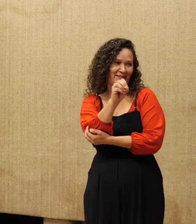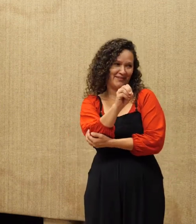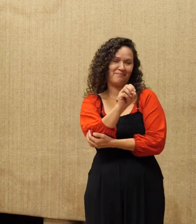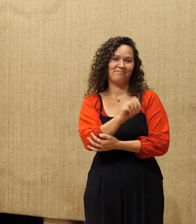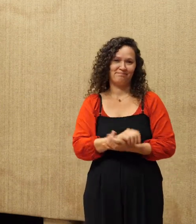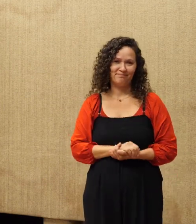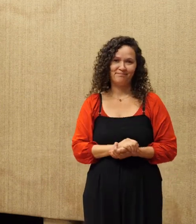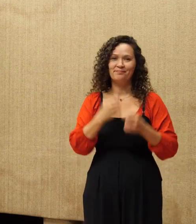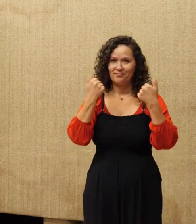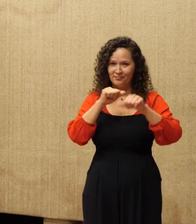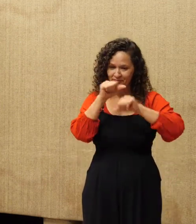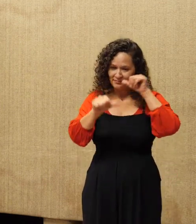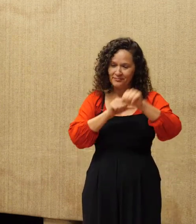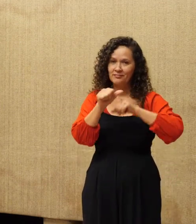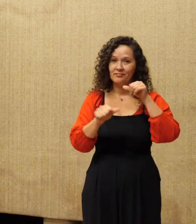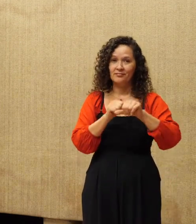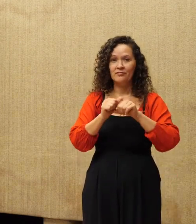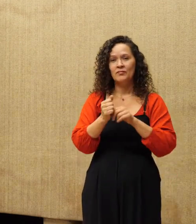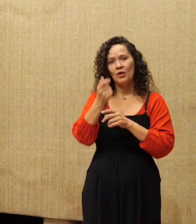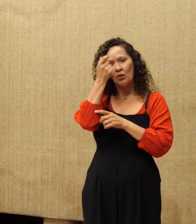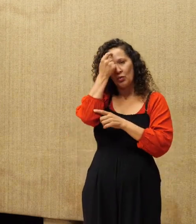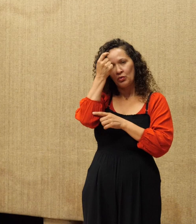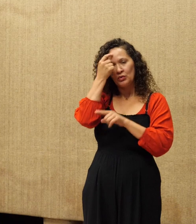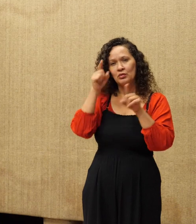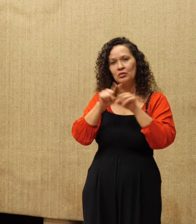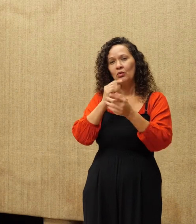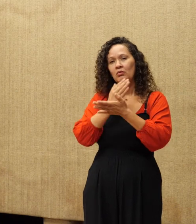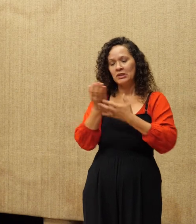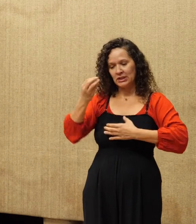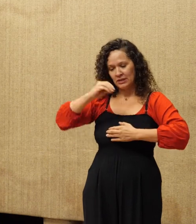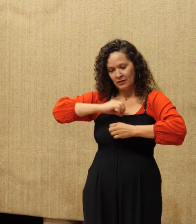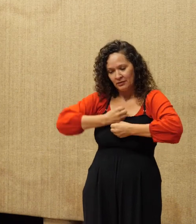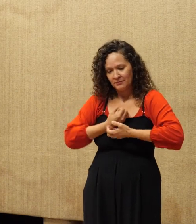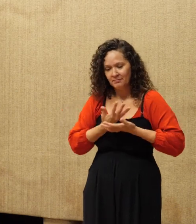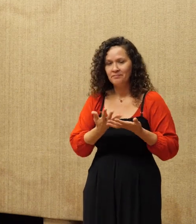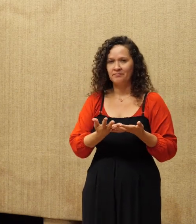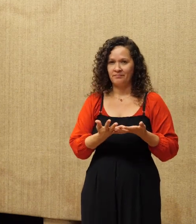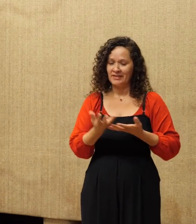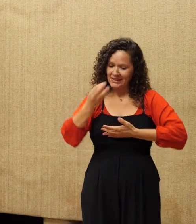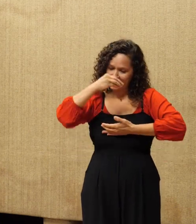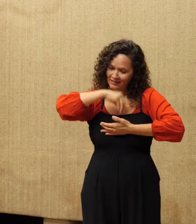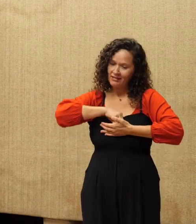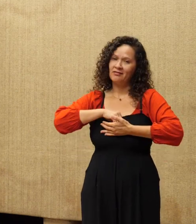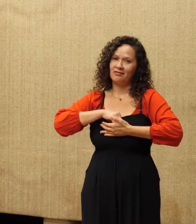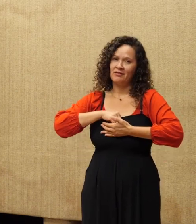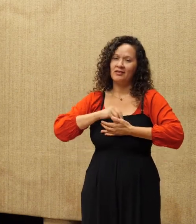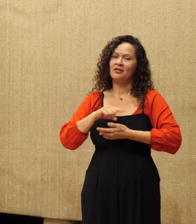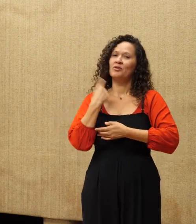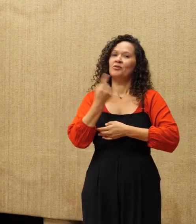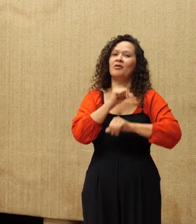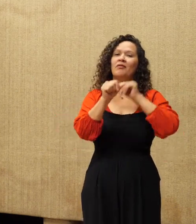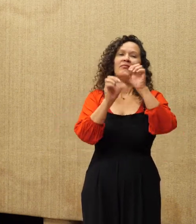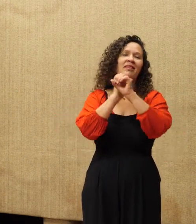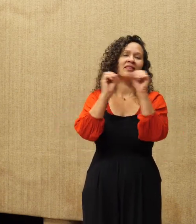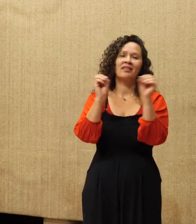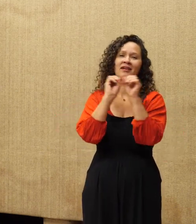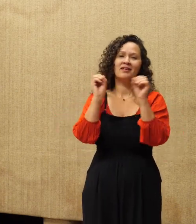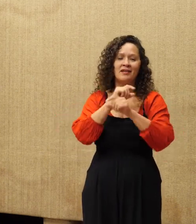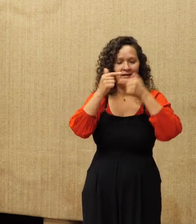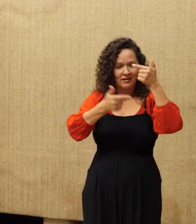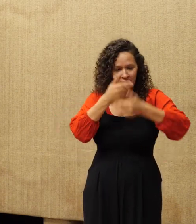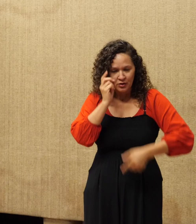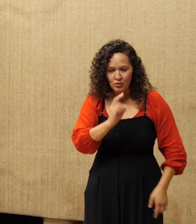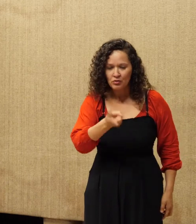Certo? Então, a gente precisa mudar, e a consciência também começa por dentro, internamente. Enquanto não se mudar, enquanto se